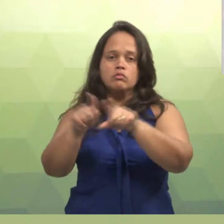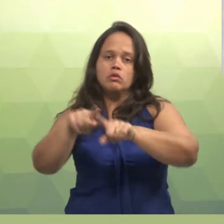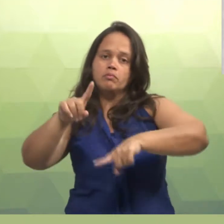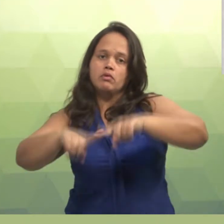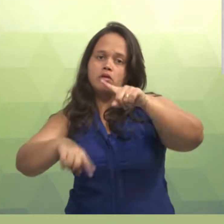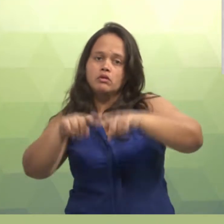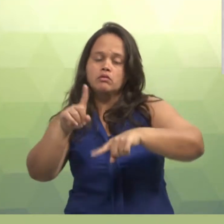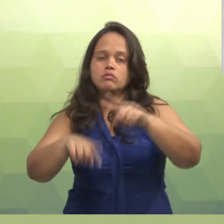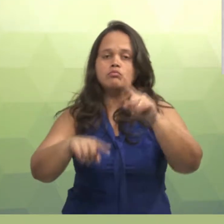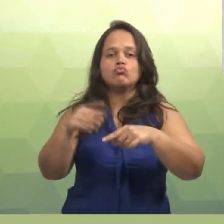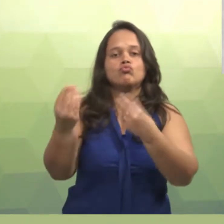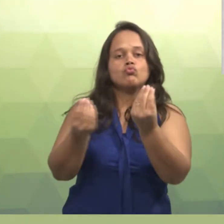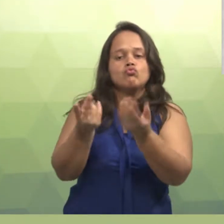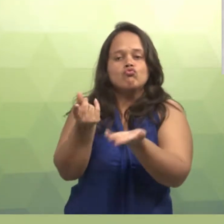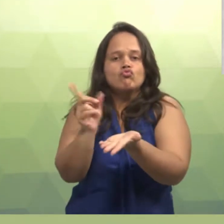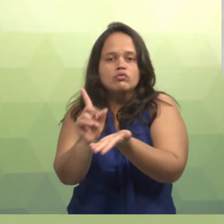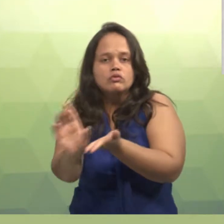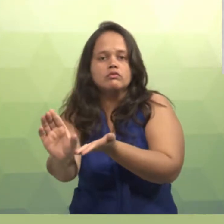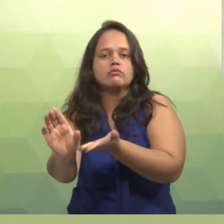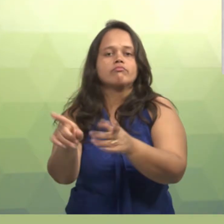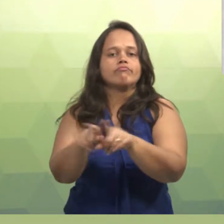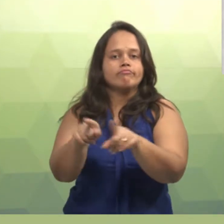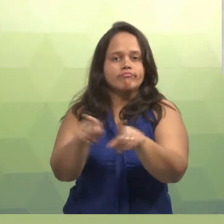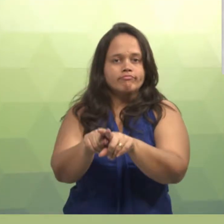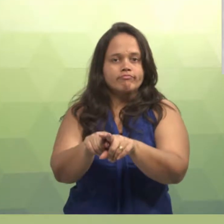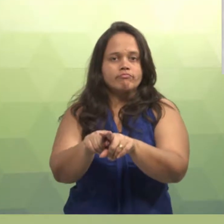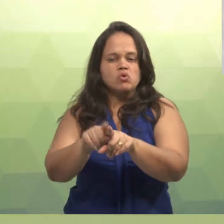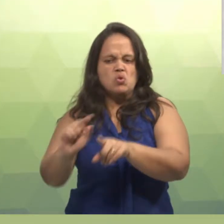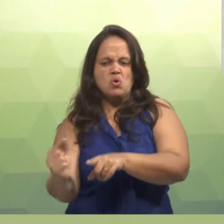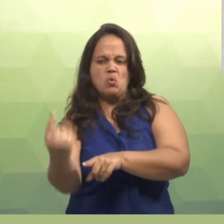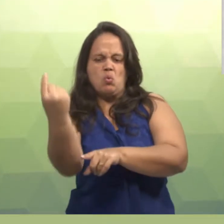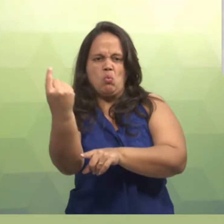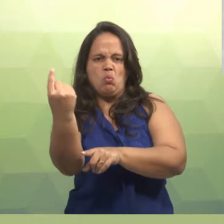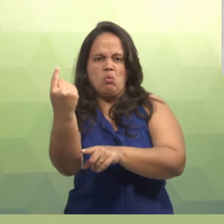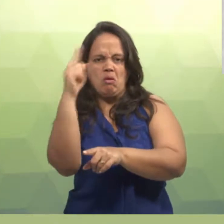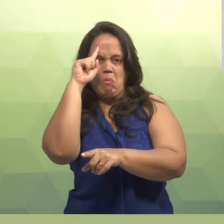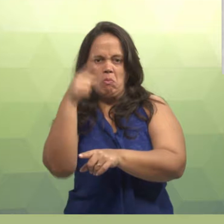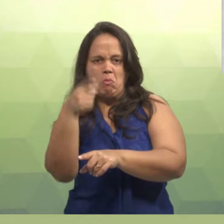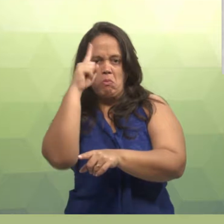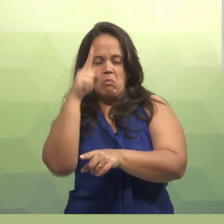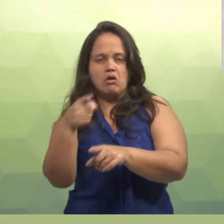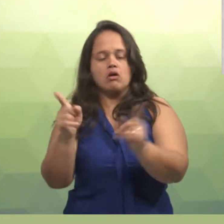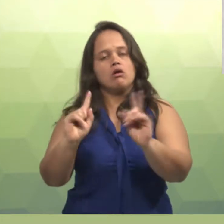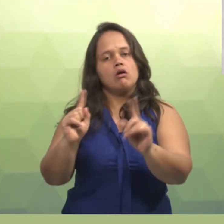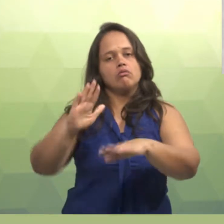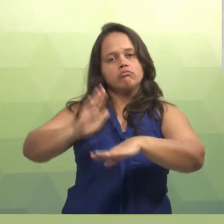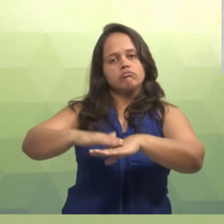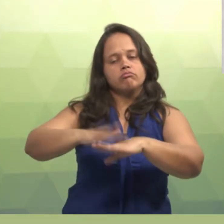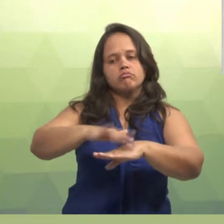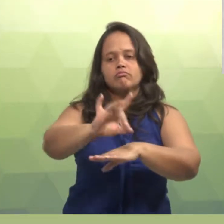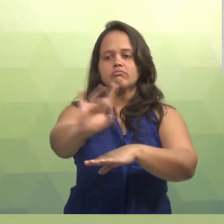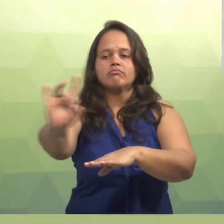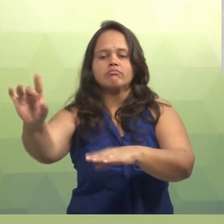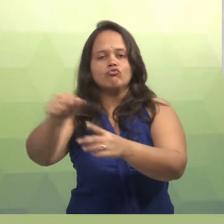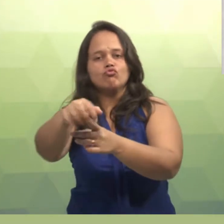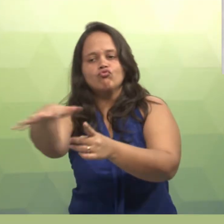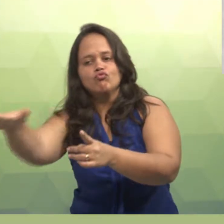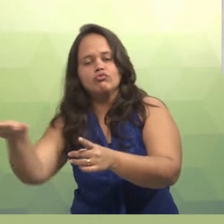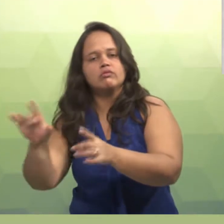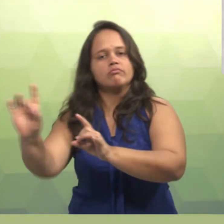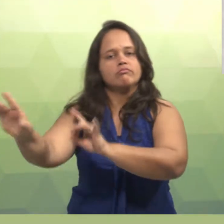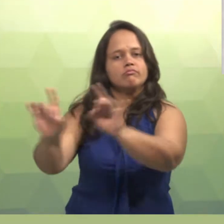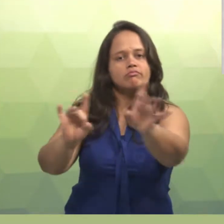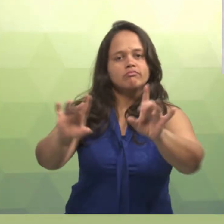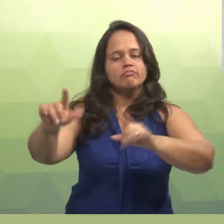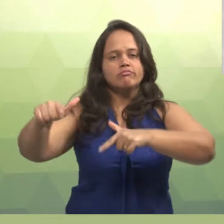materiais e financeiros, o que revela claramente uma descentralização administrativa e o exercício de sua